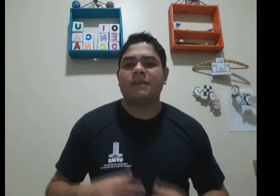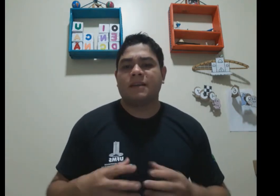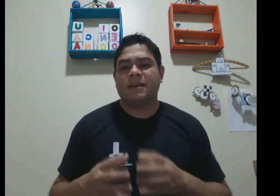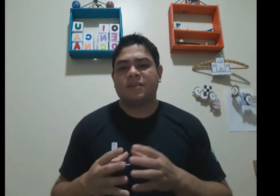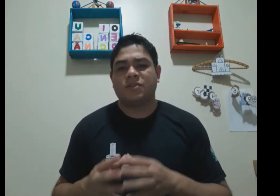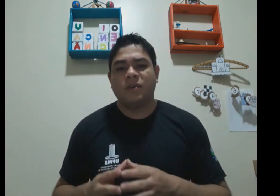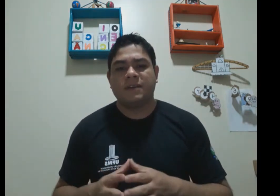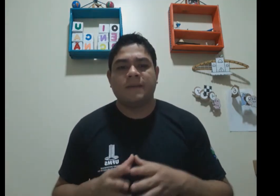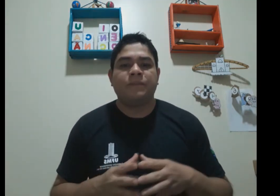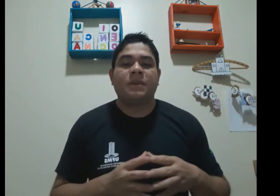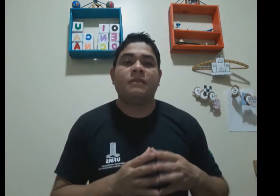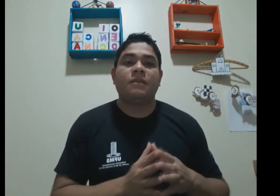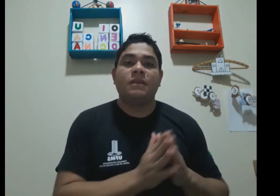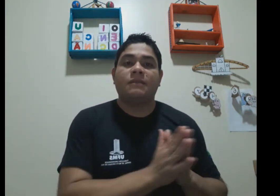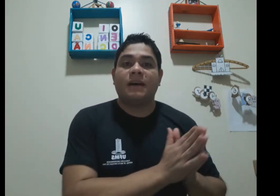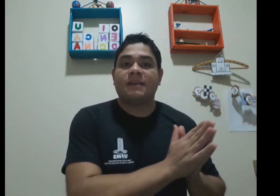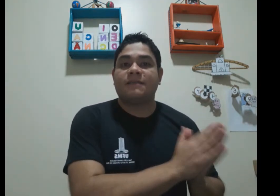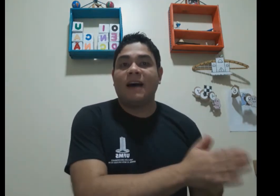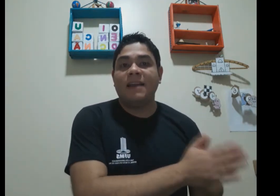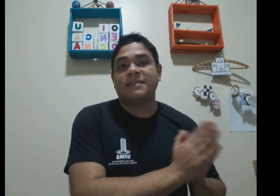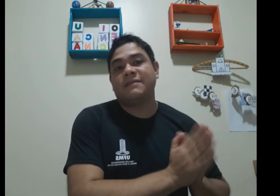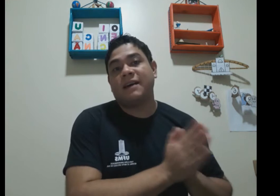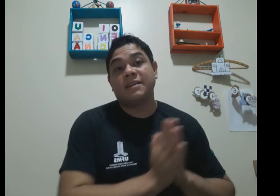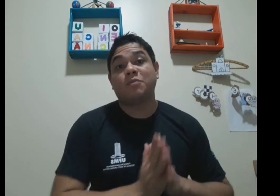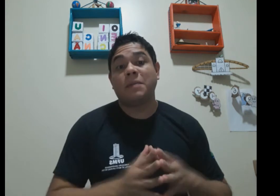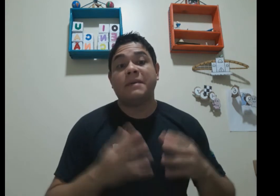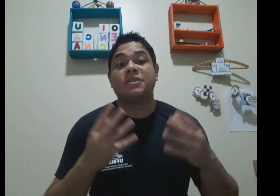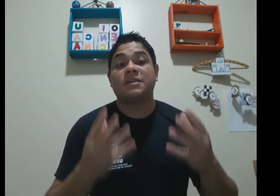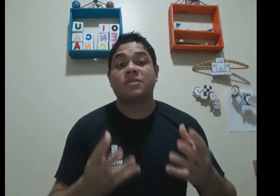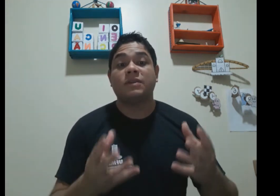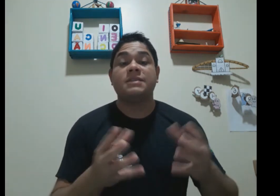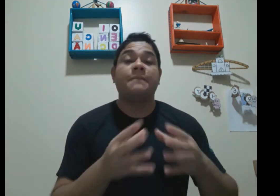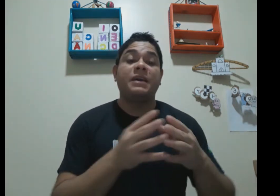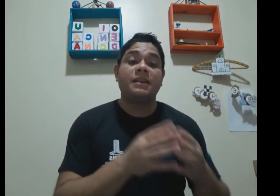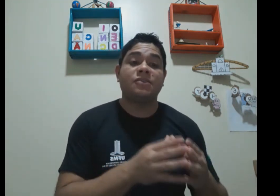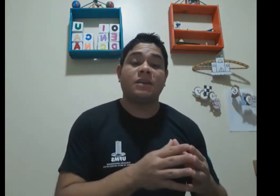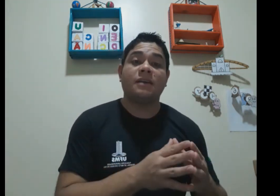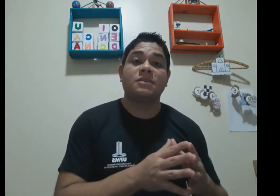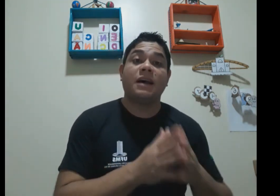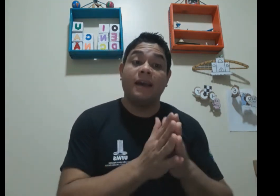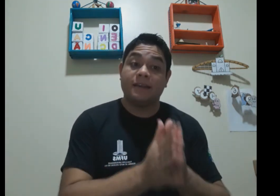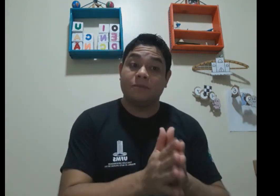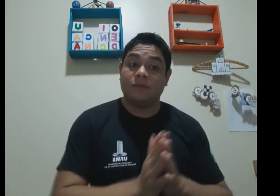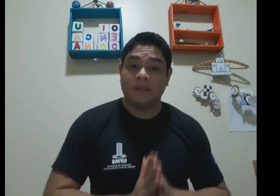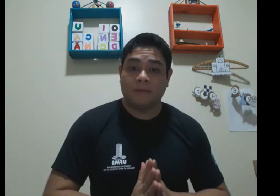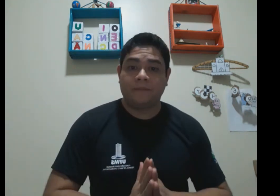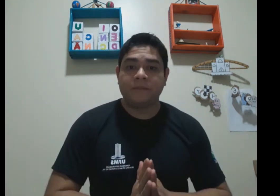levantar questões que vão levar a várias problematizações relacionadas a essa profissão,